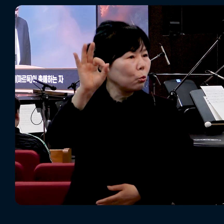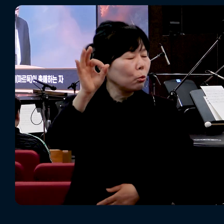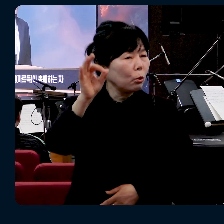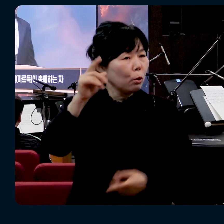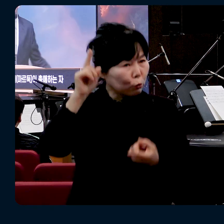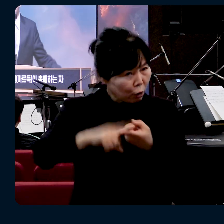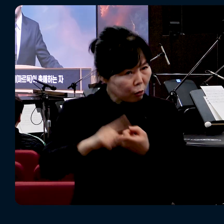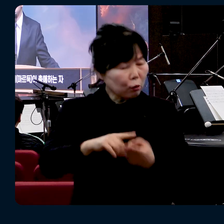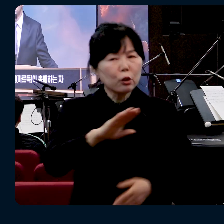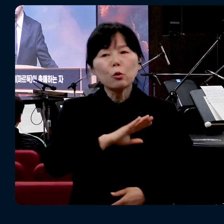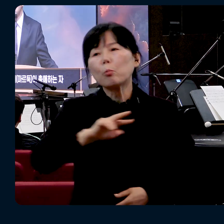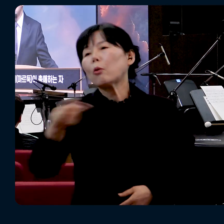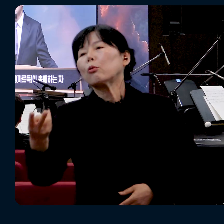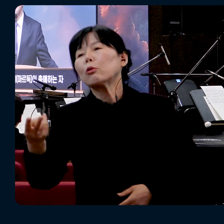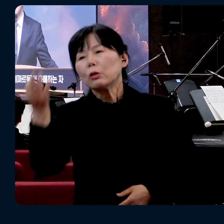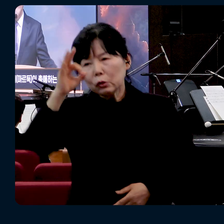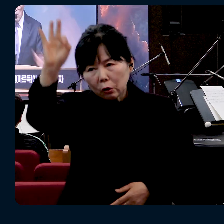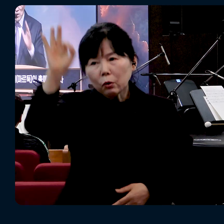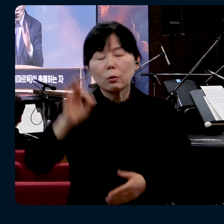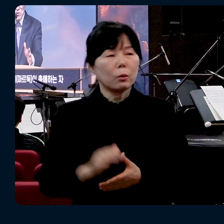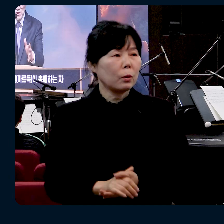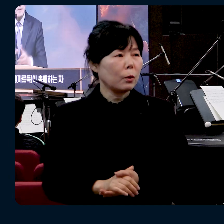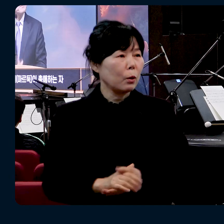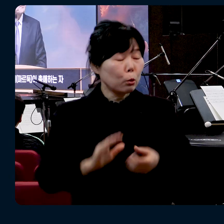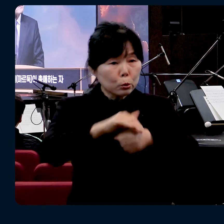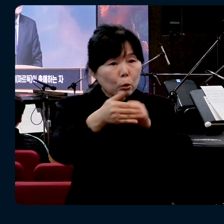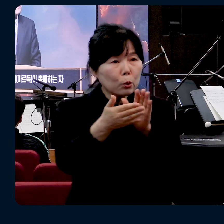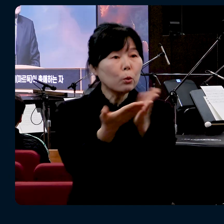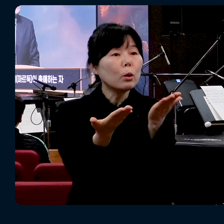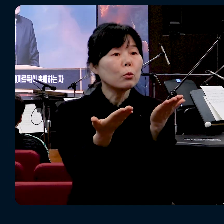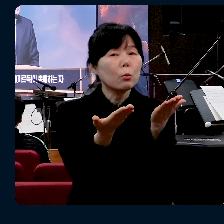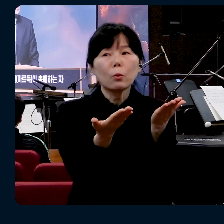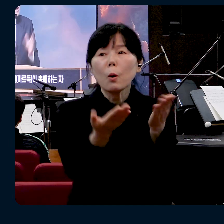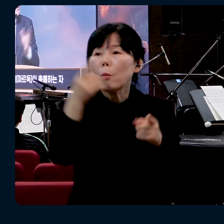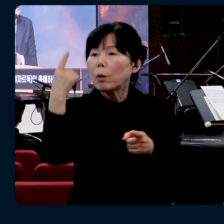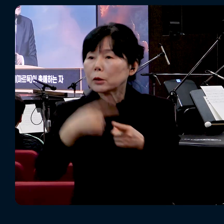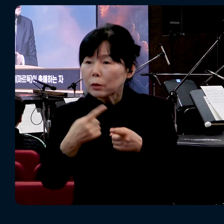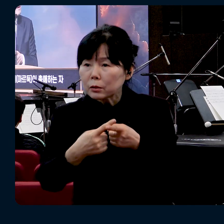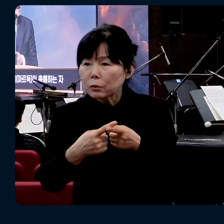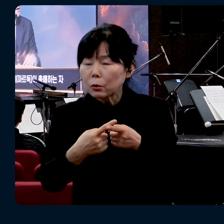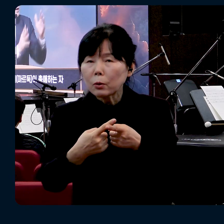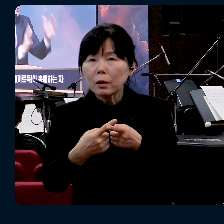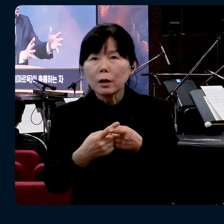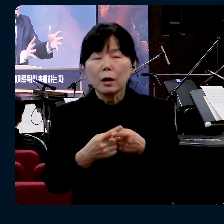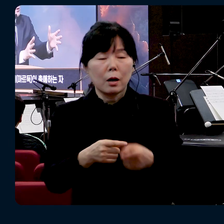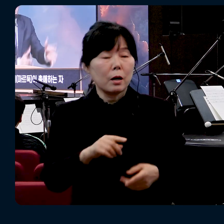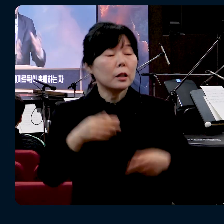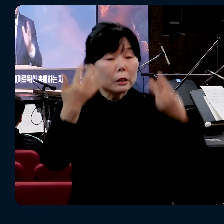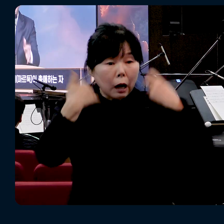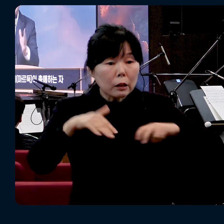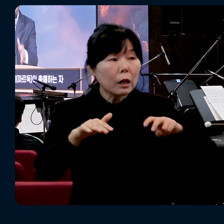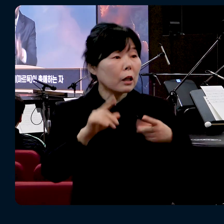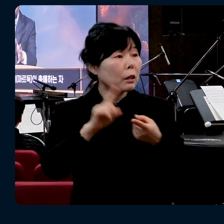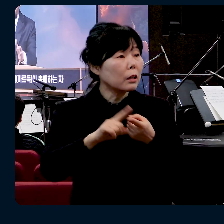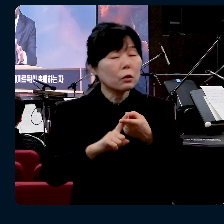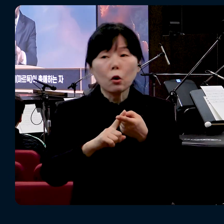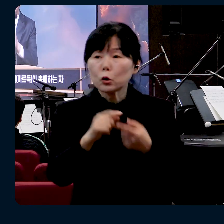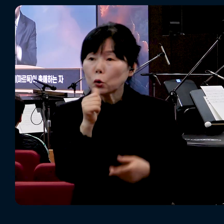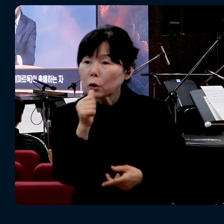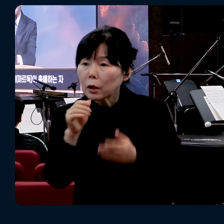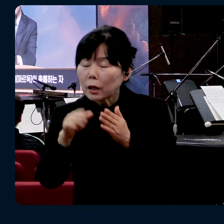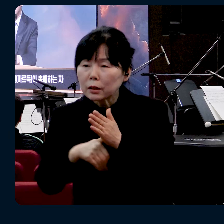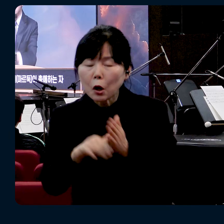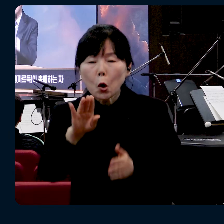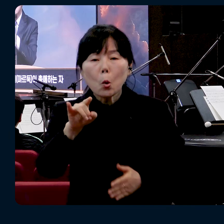수 없어, 이렇게 안 했다는 거예요. 더구나 성경이 그 다음에 보면 다니엘을 소개하면서